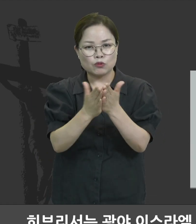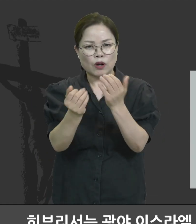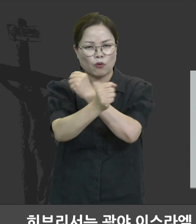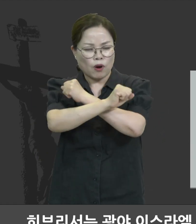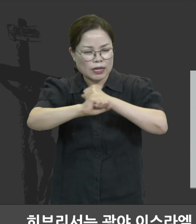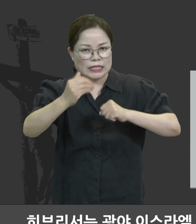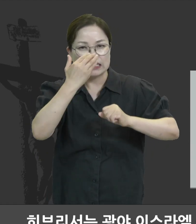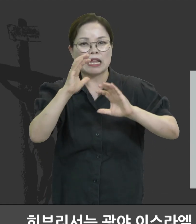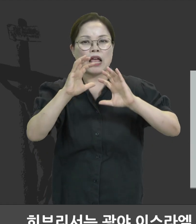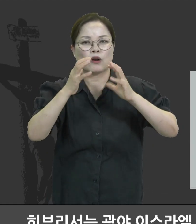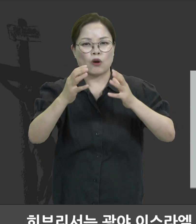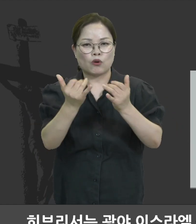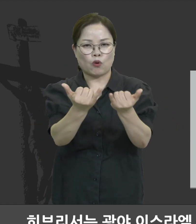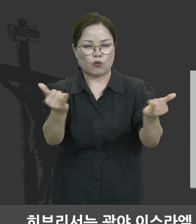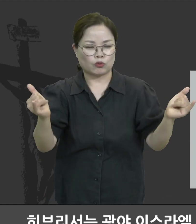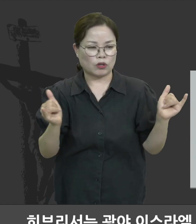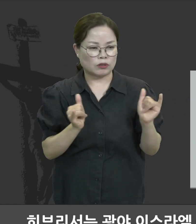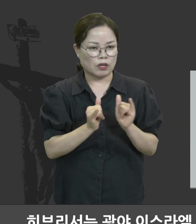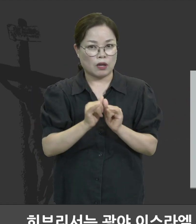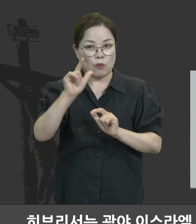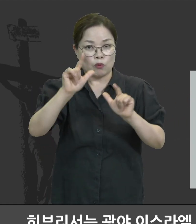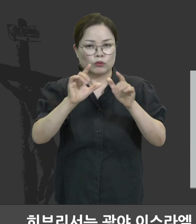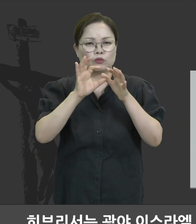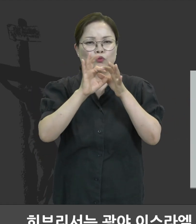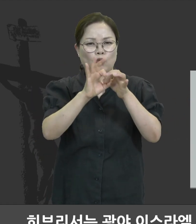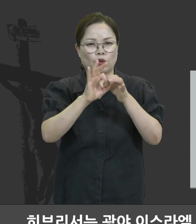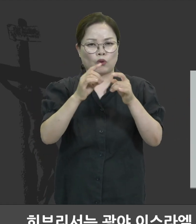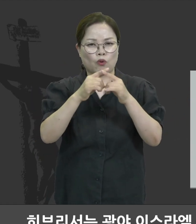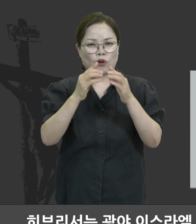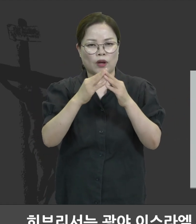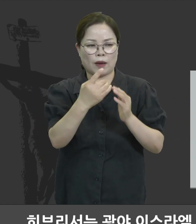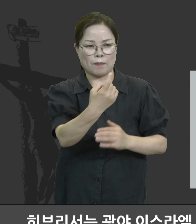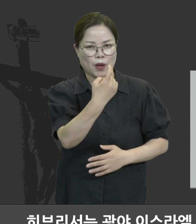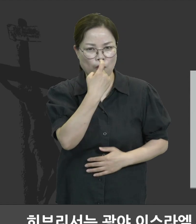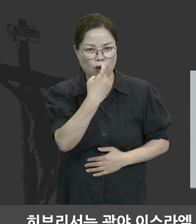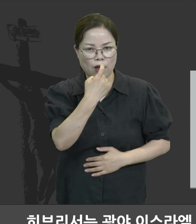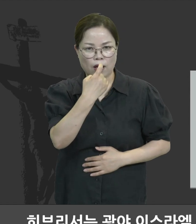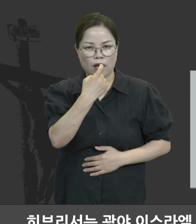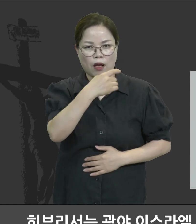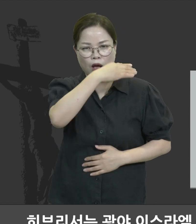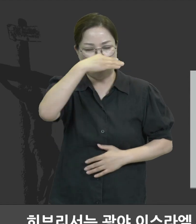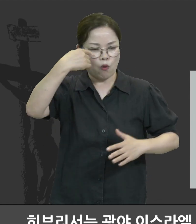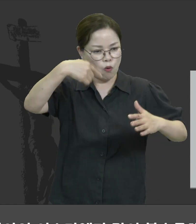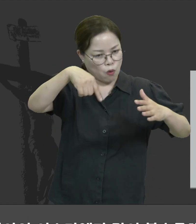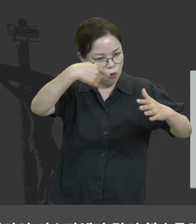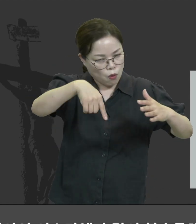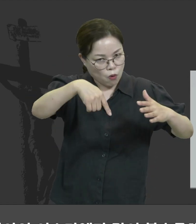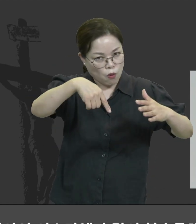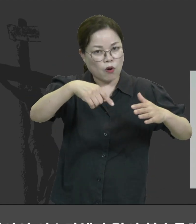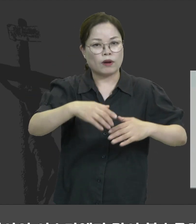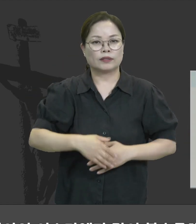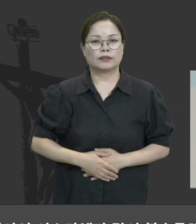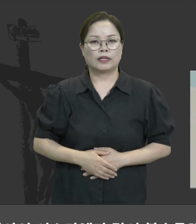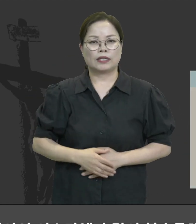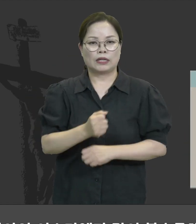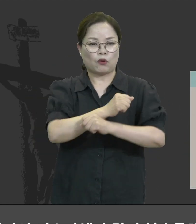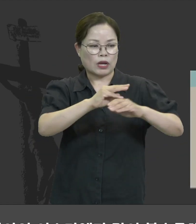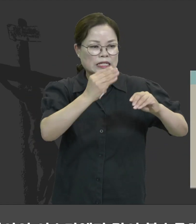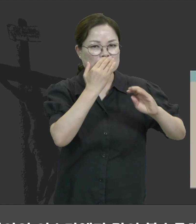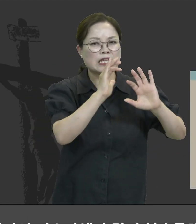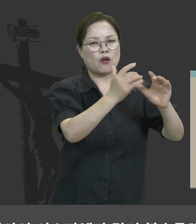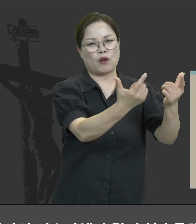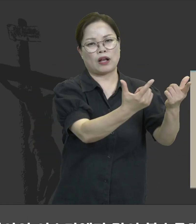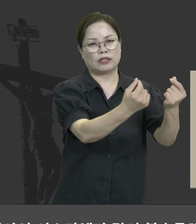히브리서는 광야 이스라엘 공동체의 모습을 통해 교회가 배워야 할 교훈을 전하면서 광야의 이스라엘과